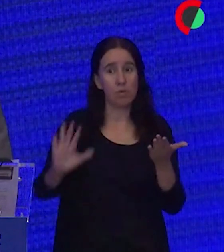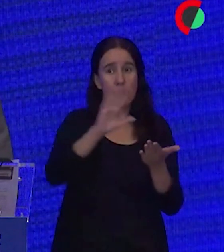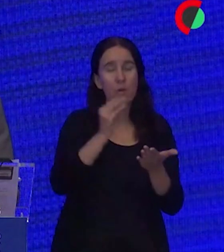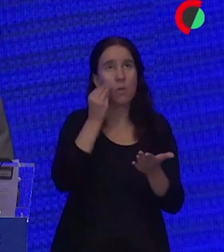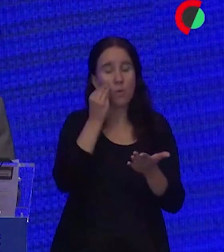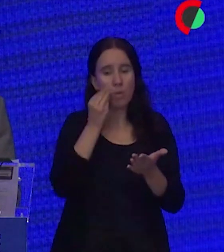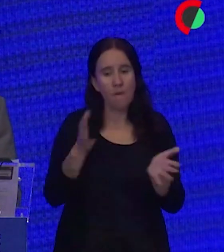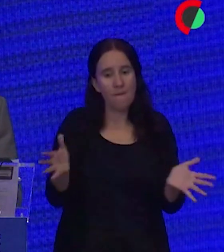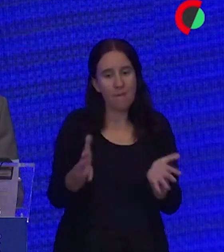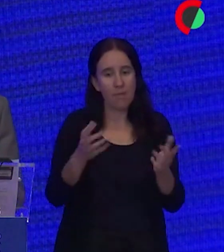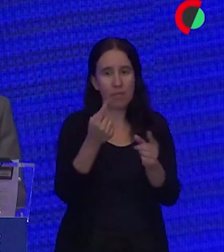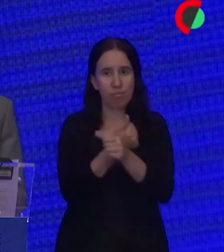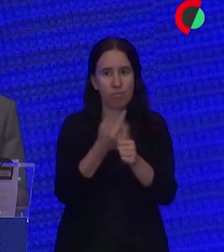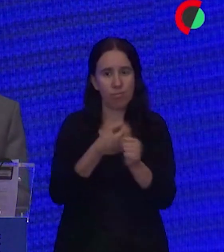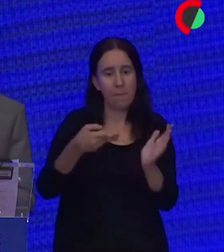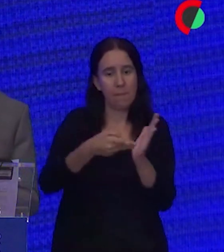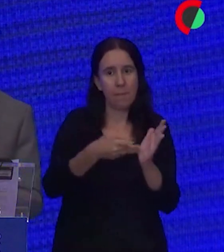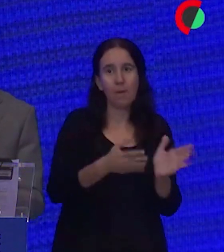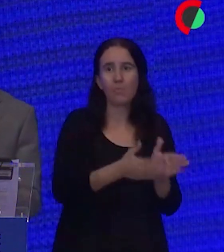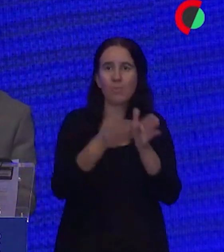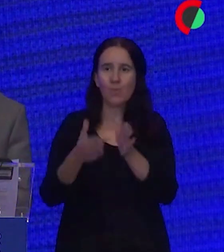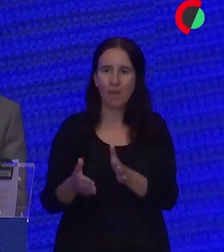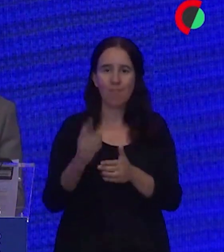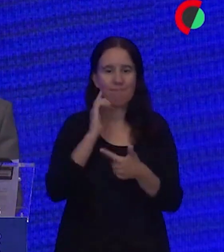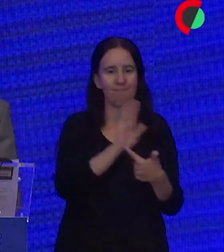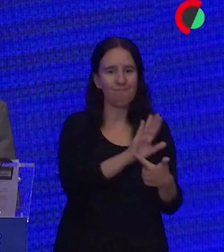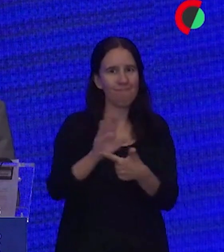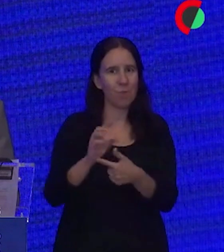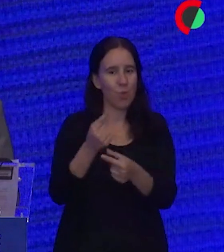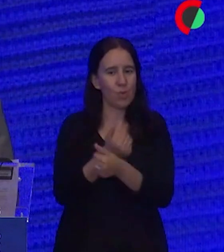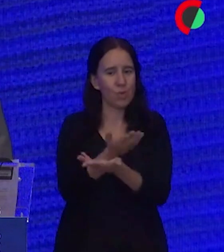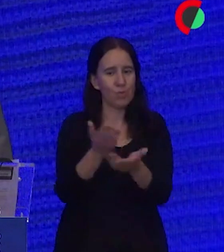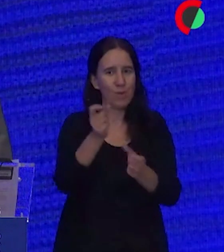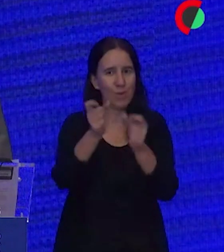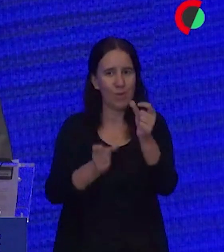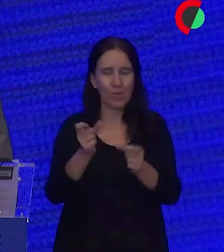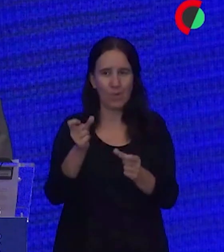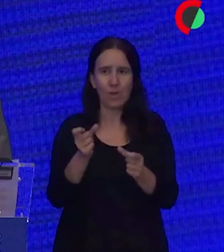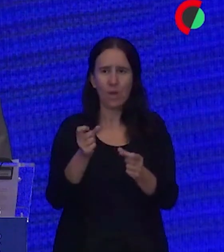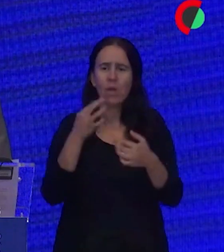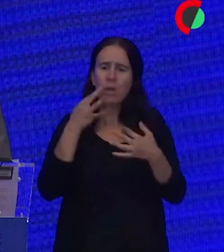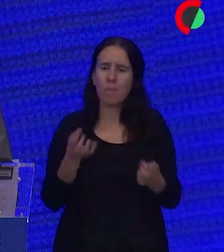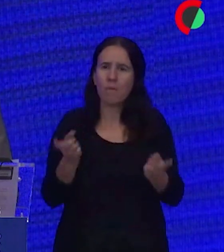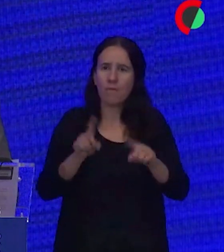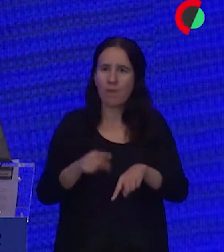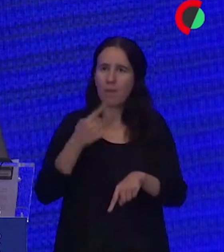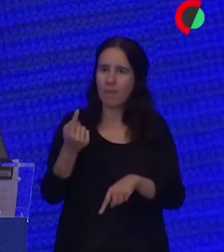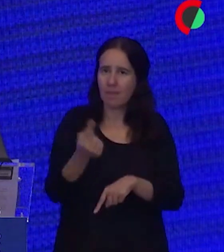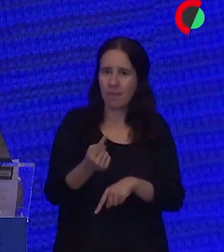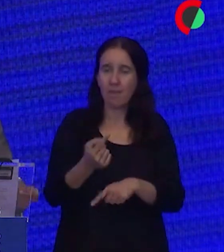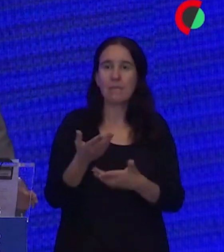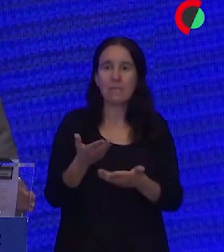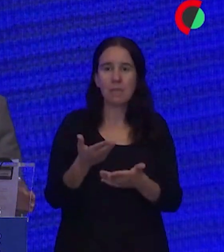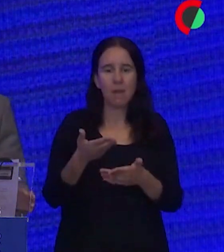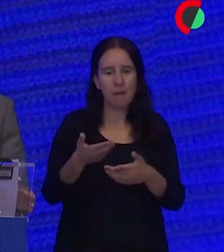do estímulo da procura e, por outro lado, damos um forte sinal aos consumidores que devem regressar à normalidade e retomar